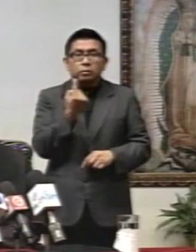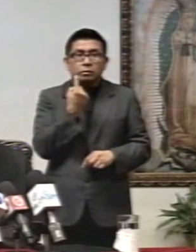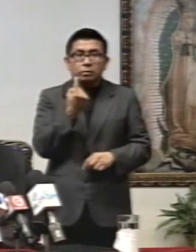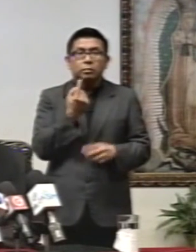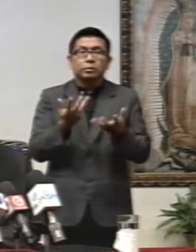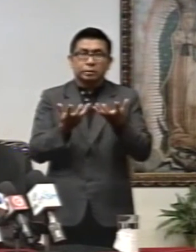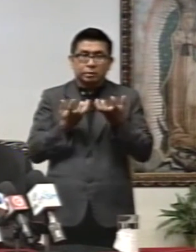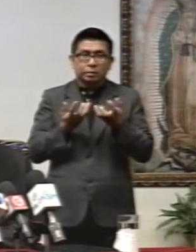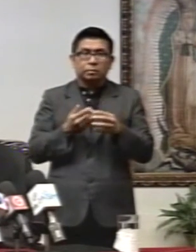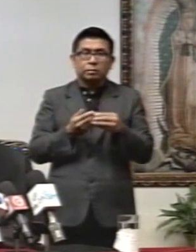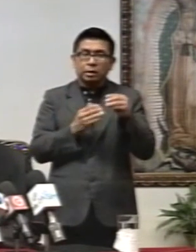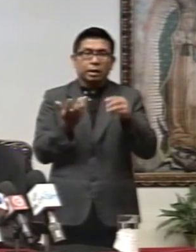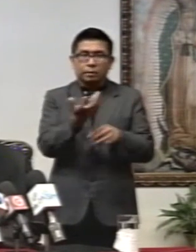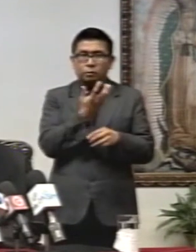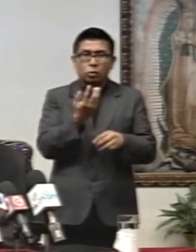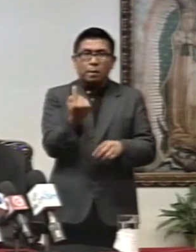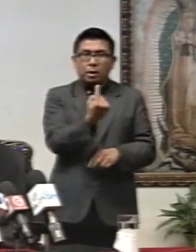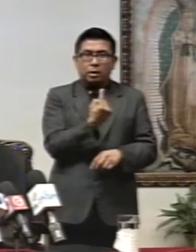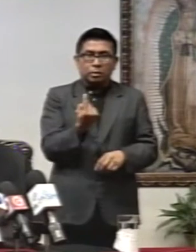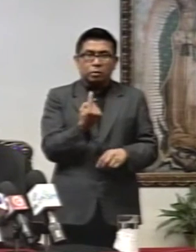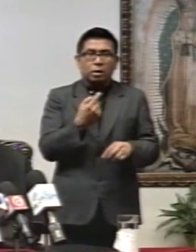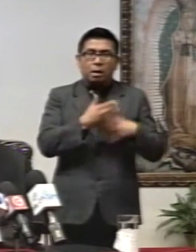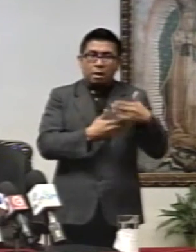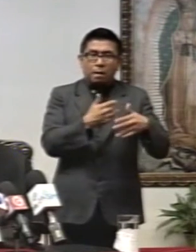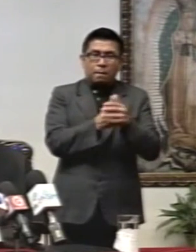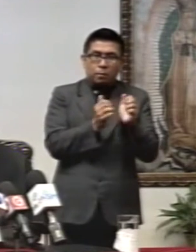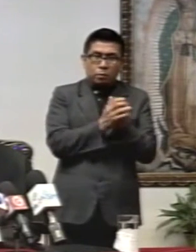quisiéramos que se les respeten sus derechos a todos ellos